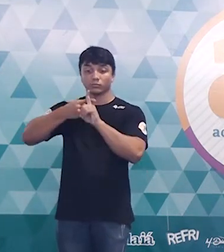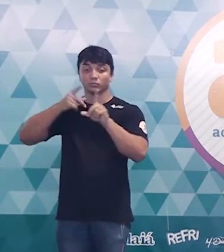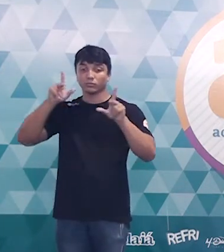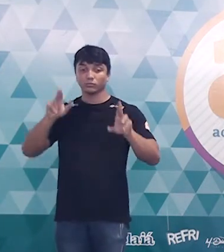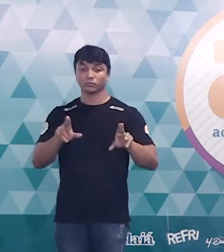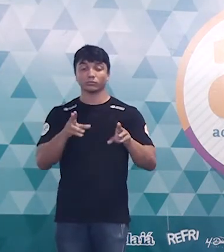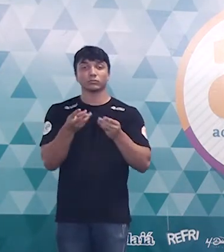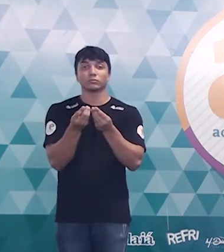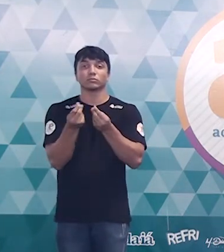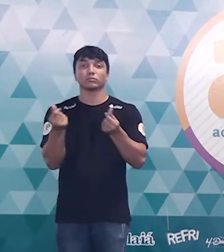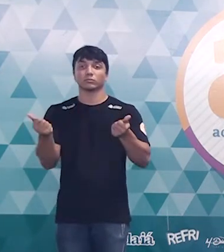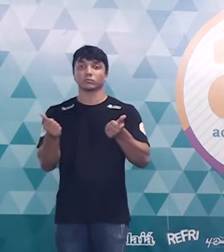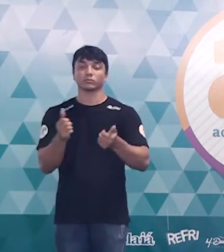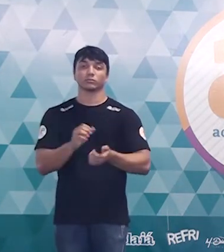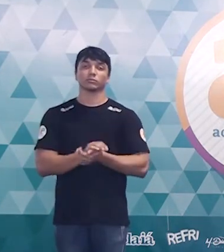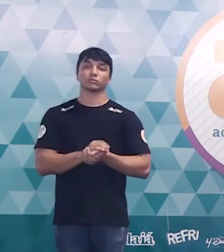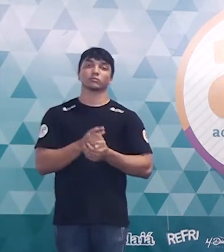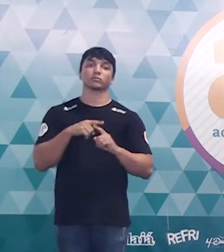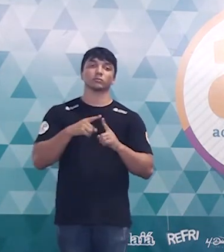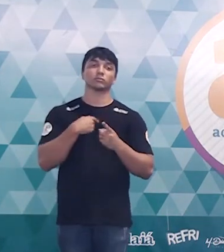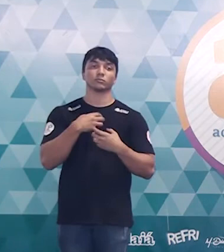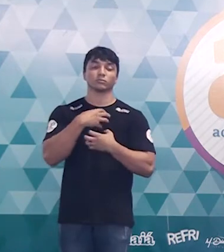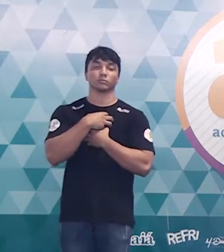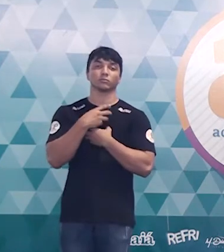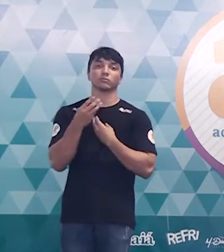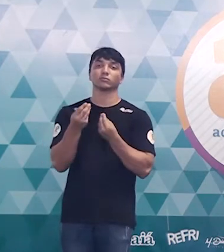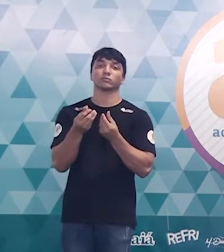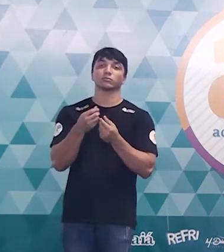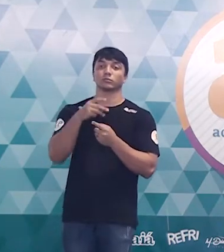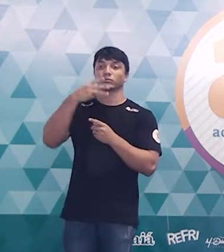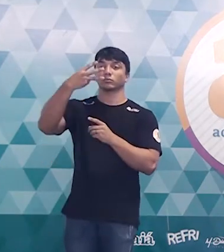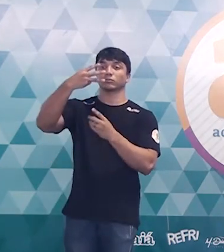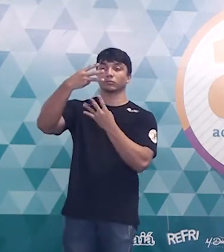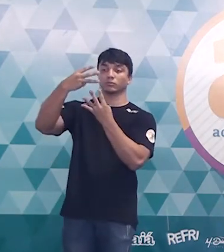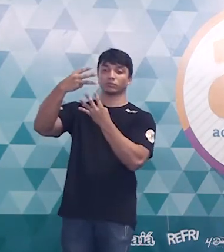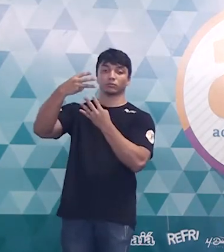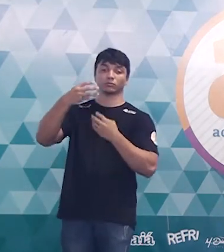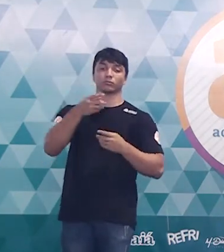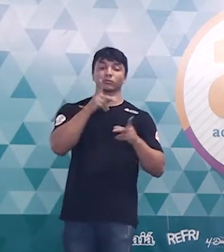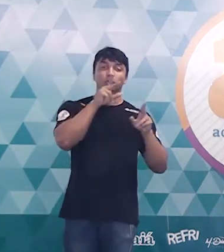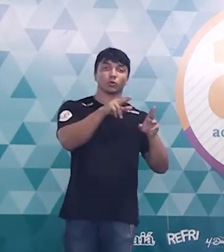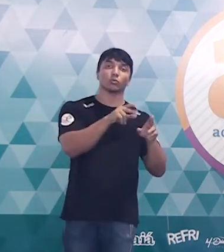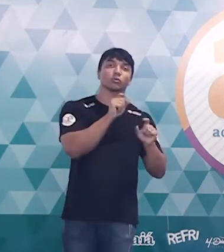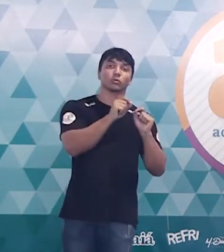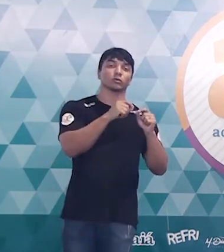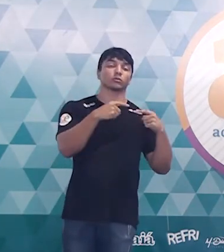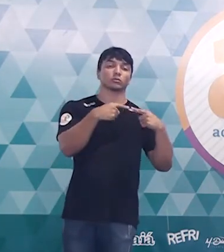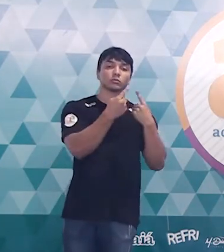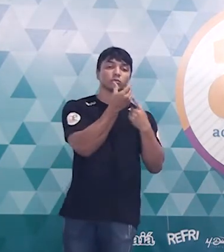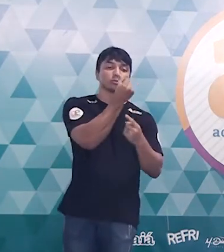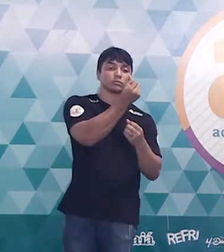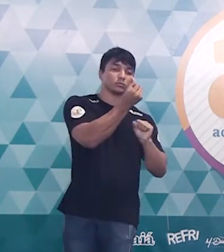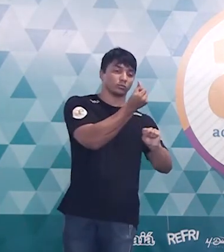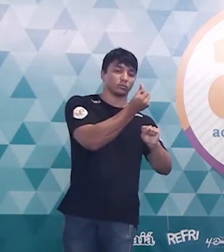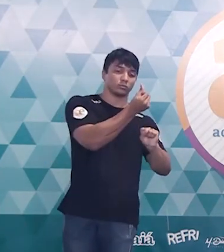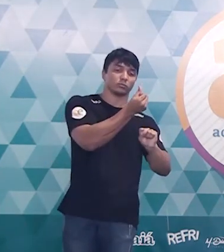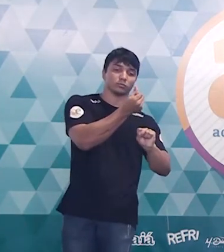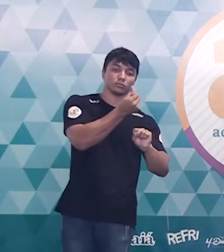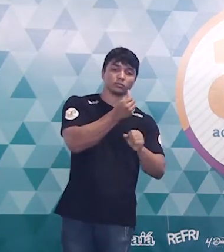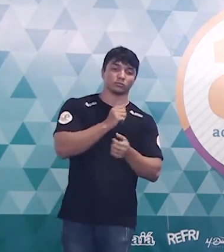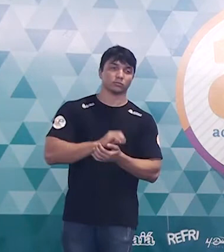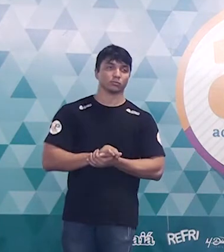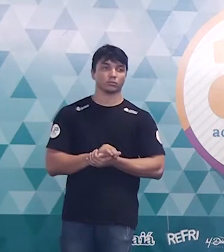de chocolate. Conclusão disso, Cranks. 3 quartos é igual a 6